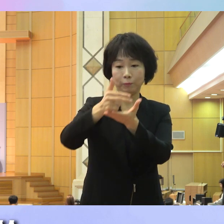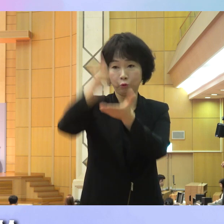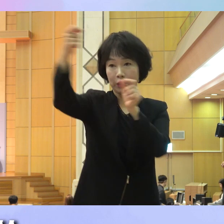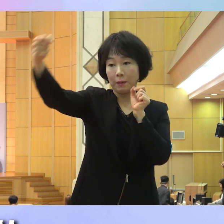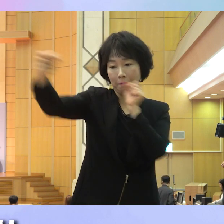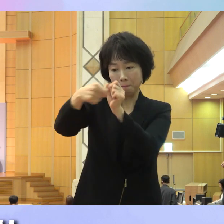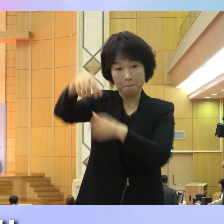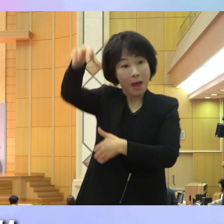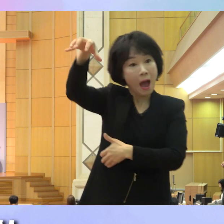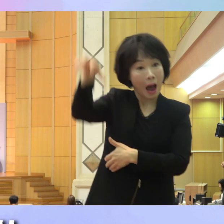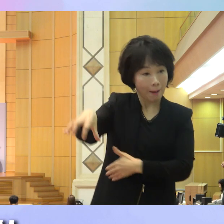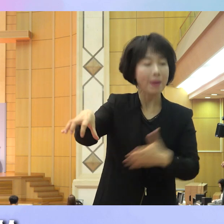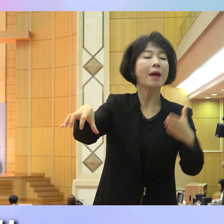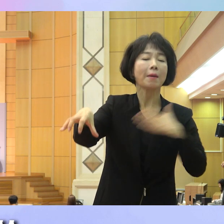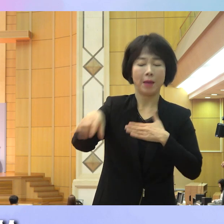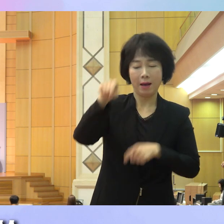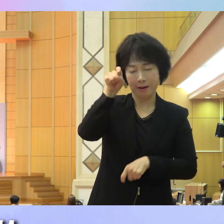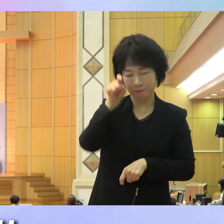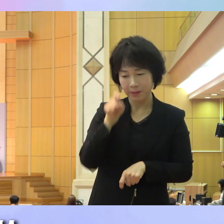주님 앞에